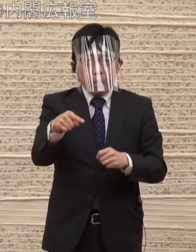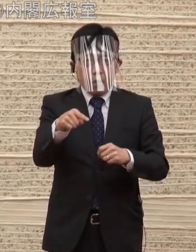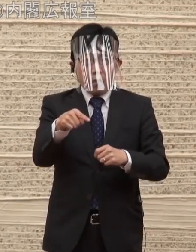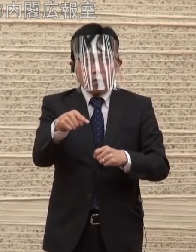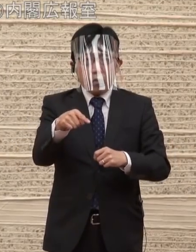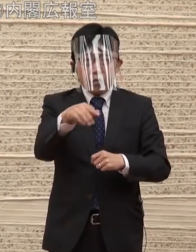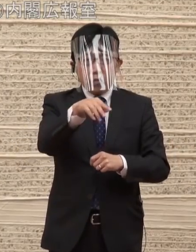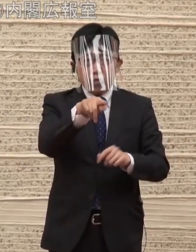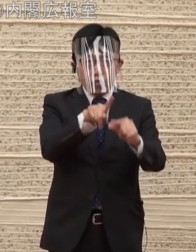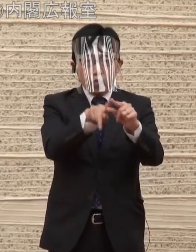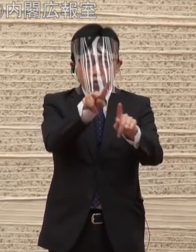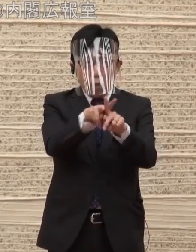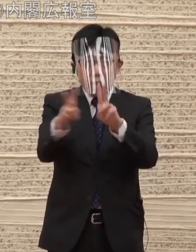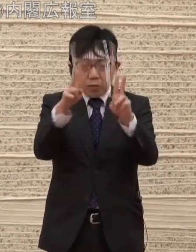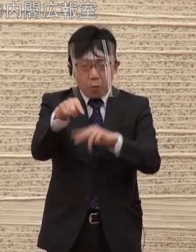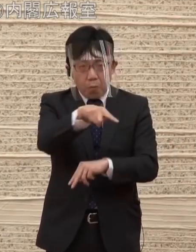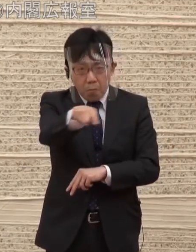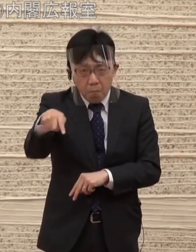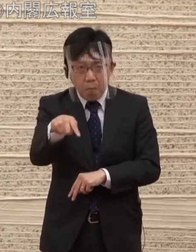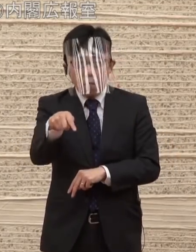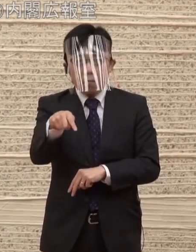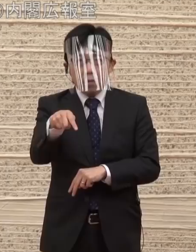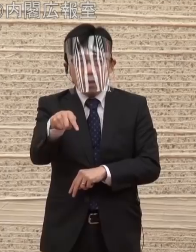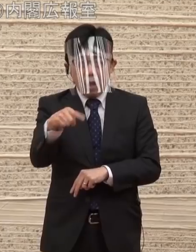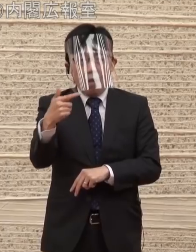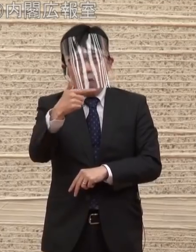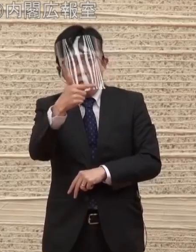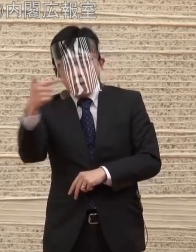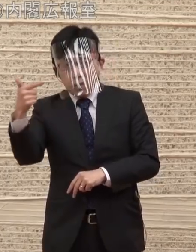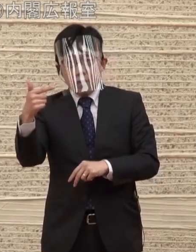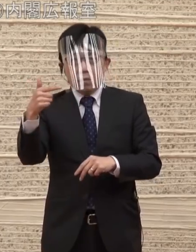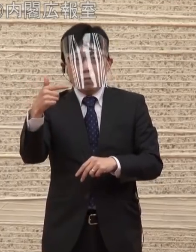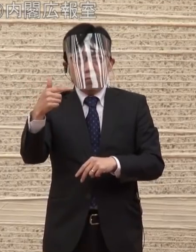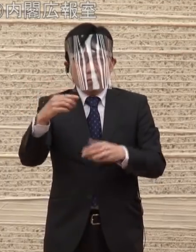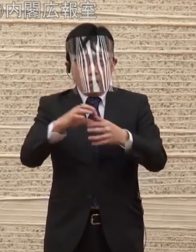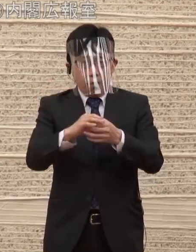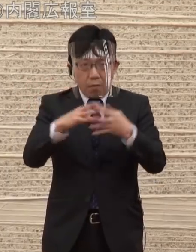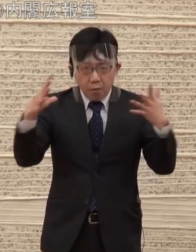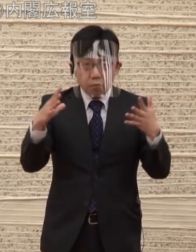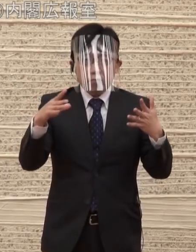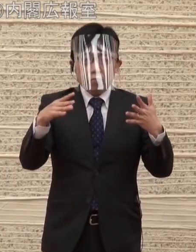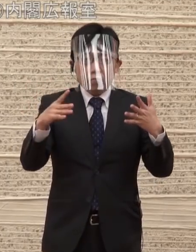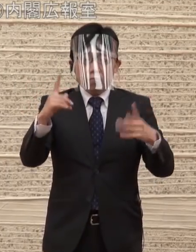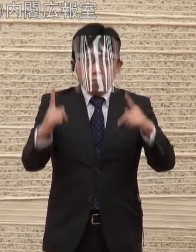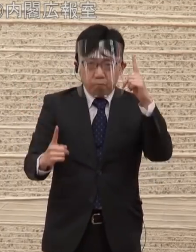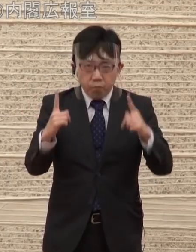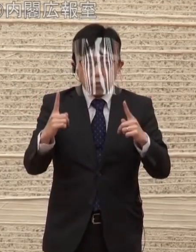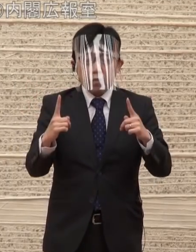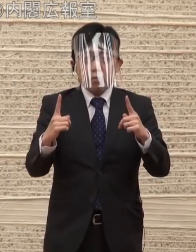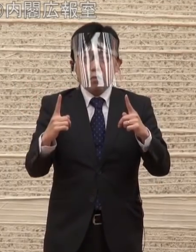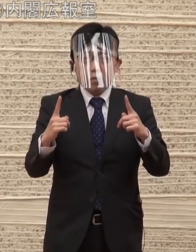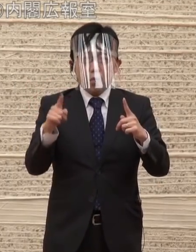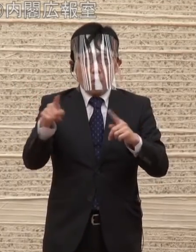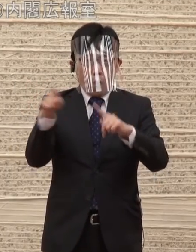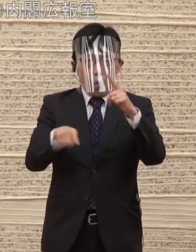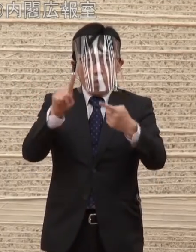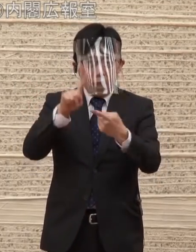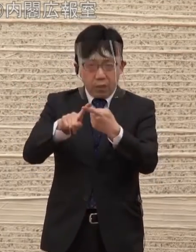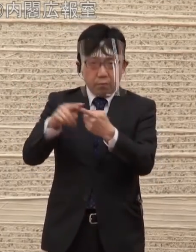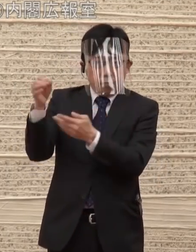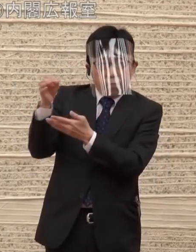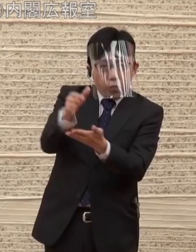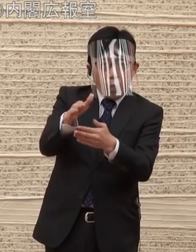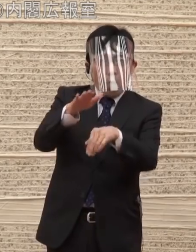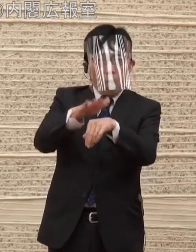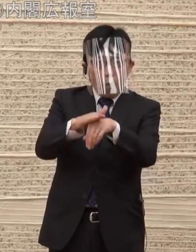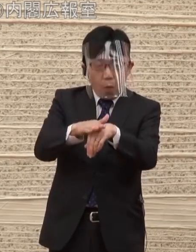毛羽の大小にかかわらず政策と振興や公的ファンドを通じて劣後